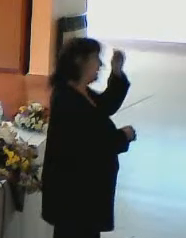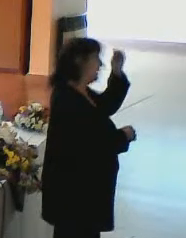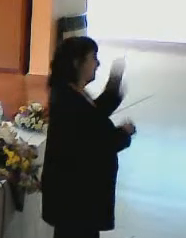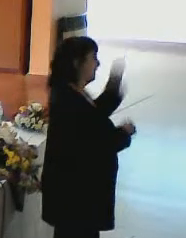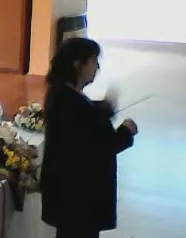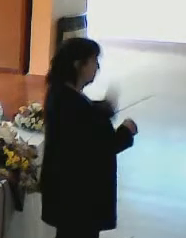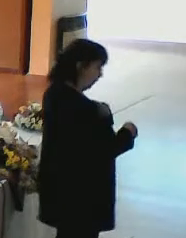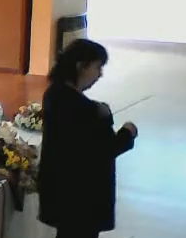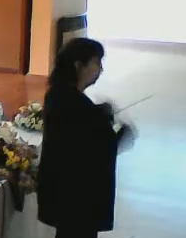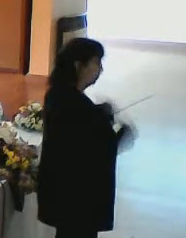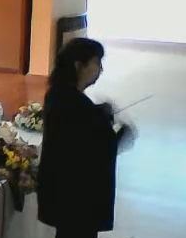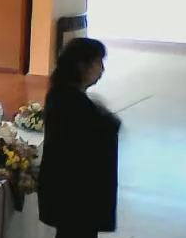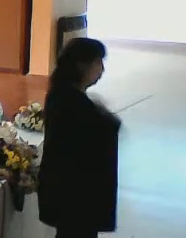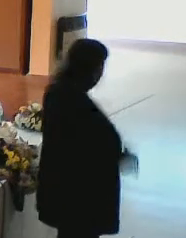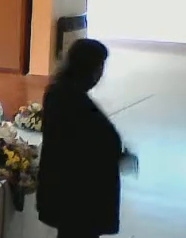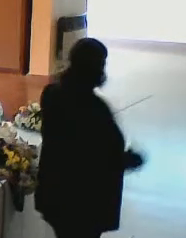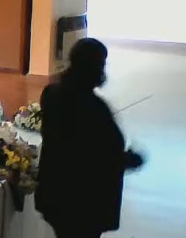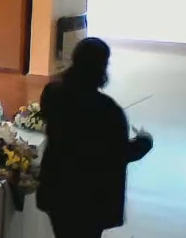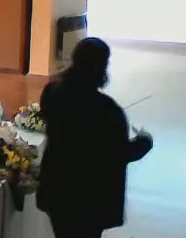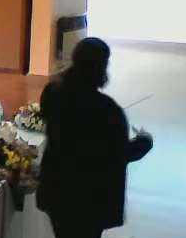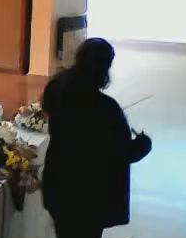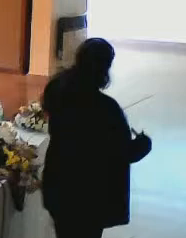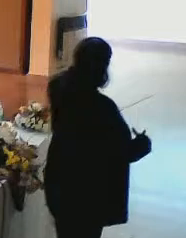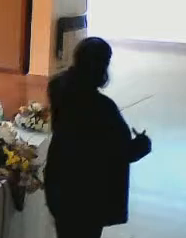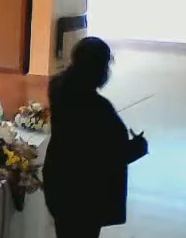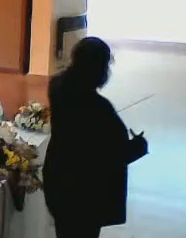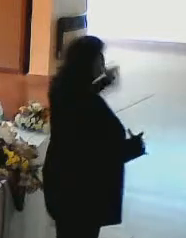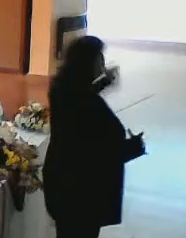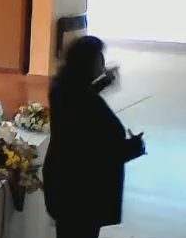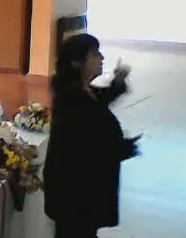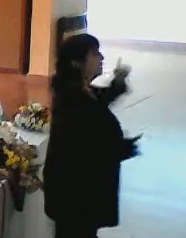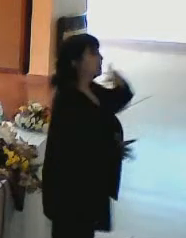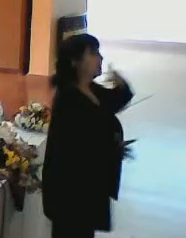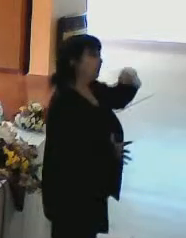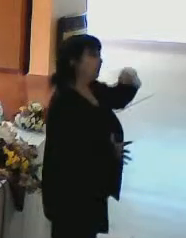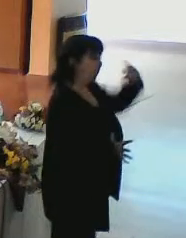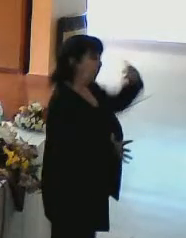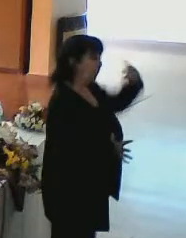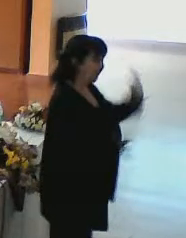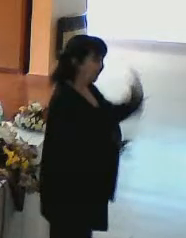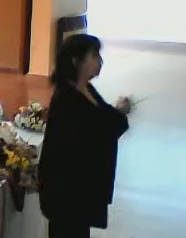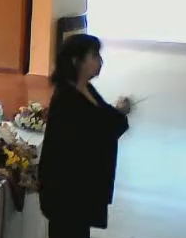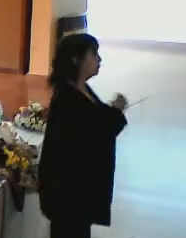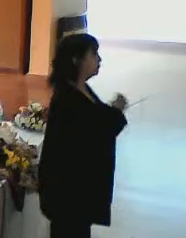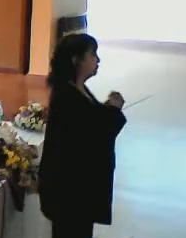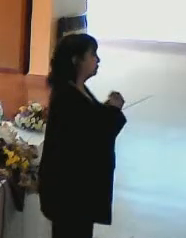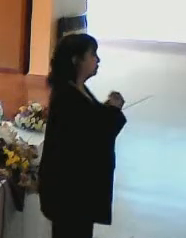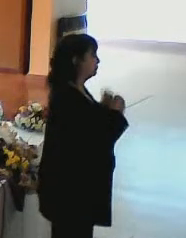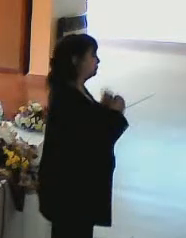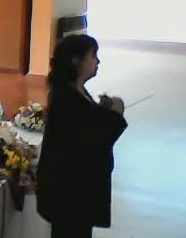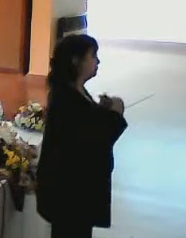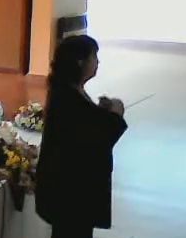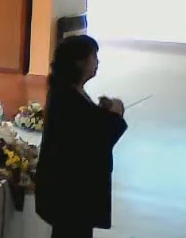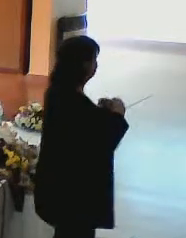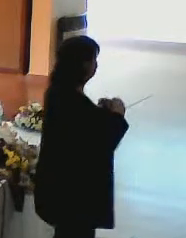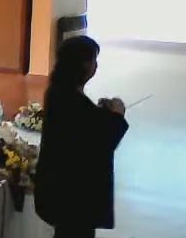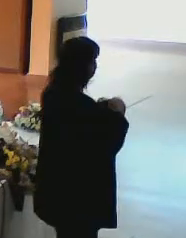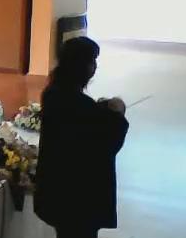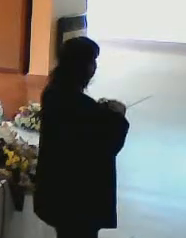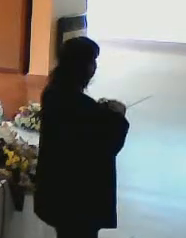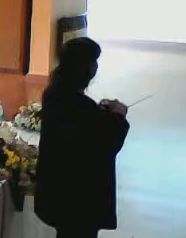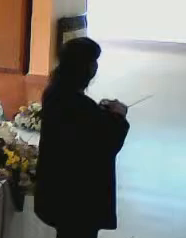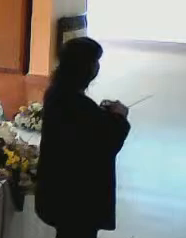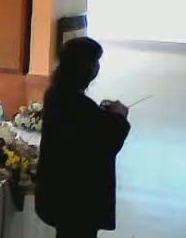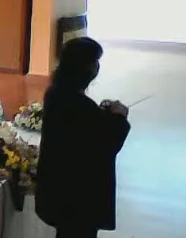de los criterios del DSM-4 en ese niño, ¿sí? Porque todos somos personas diferentes, como decíamos